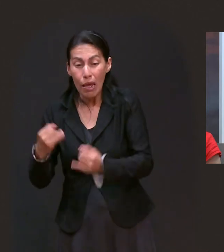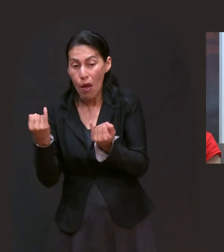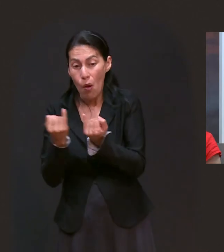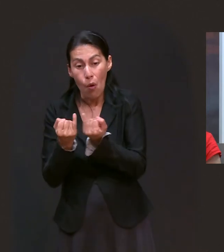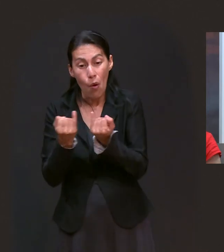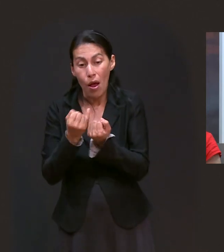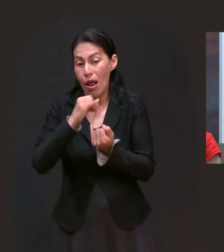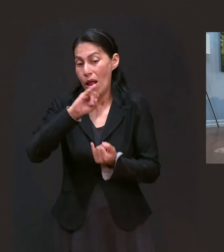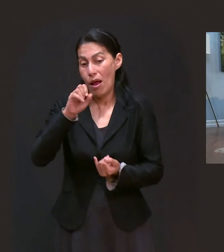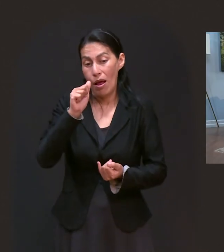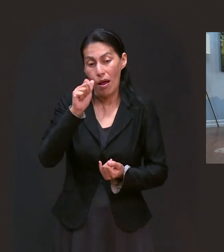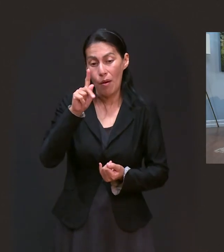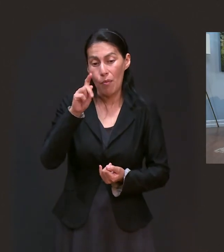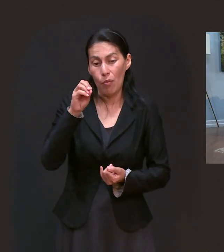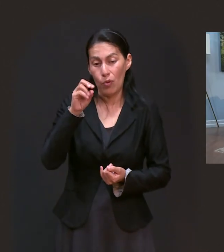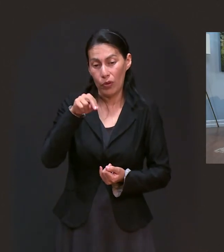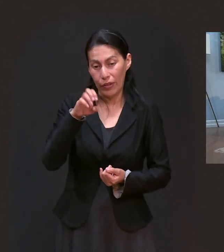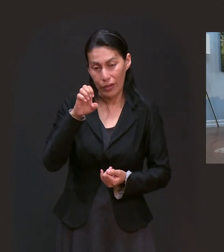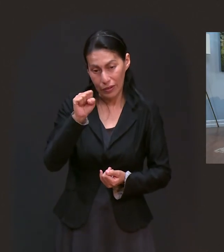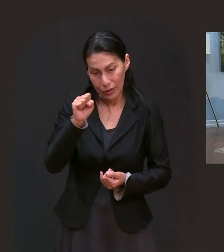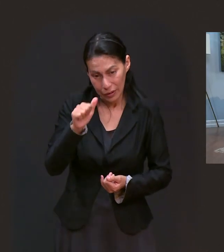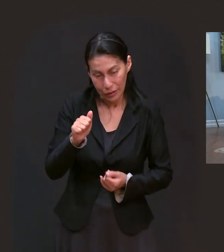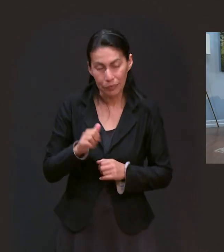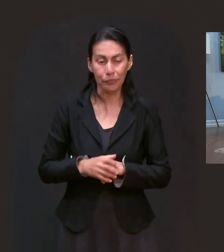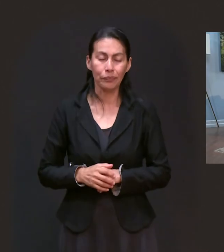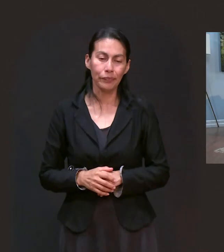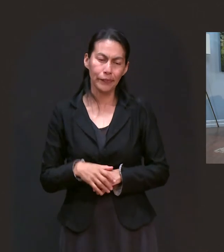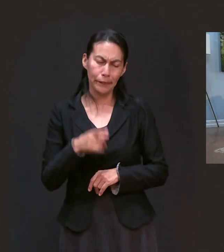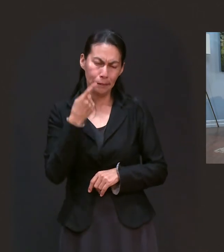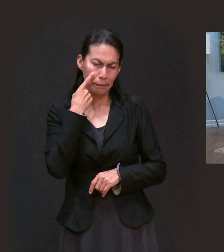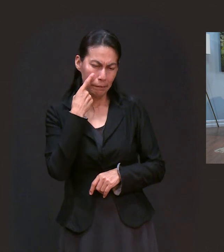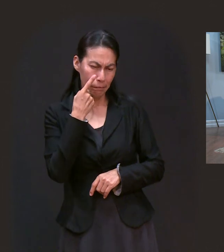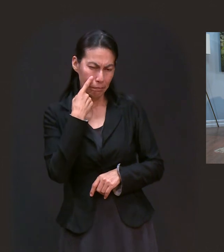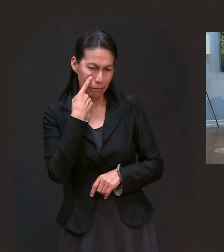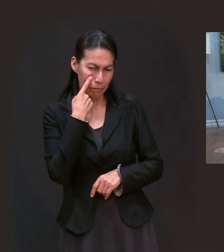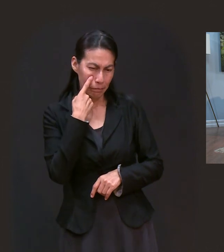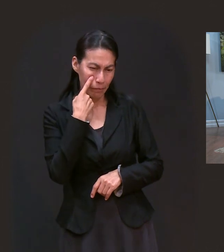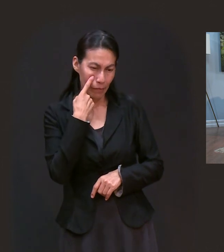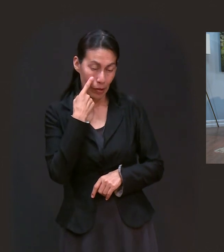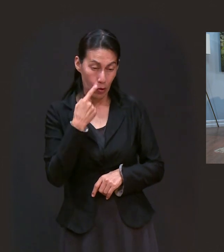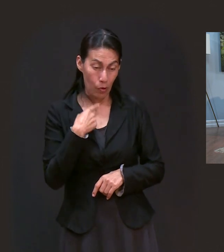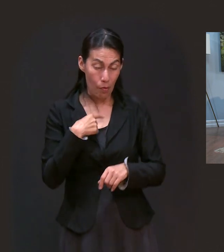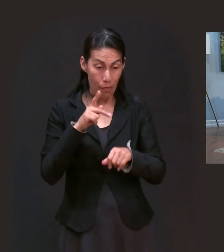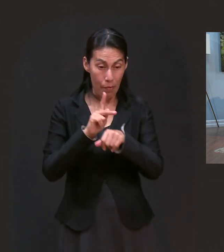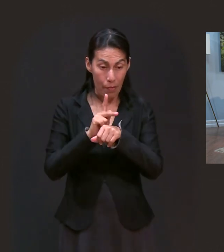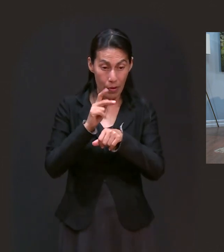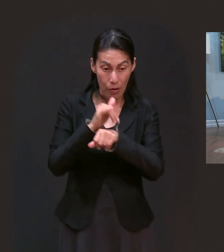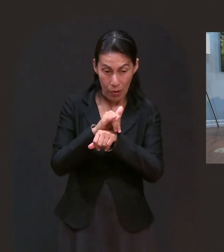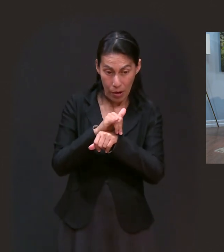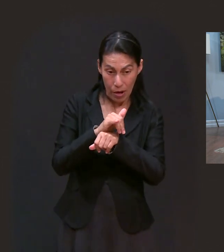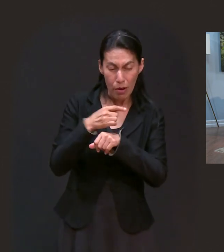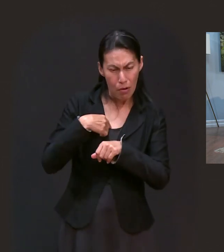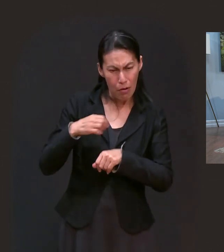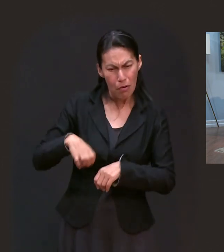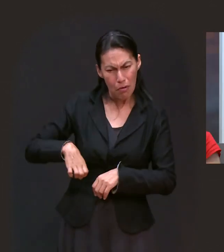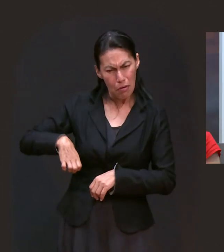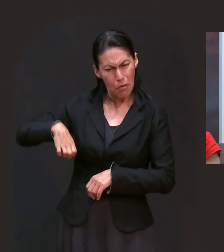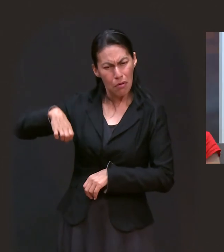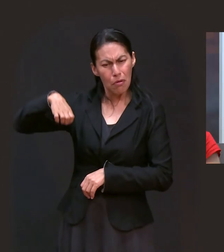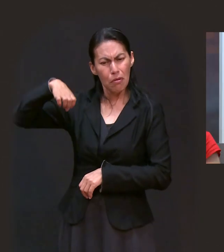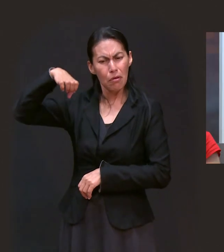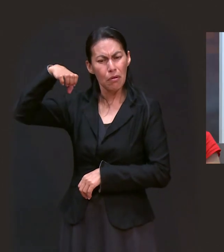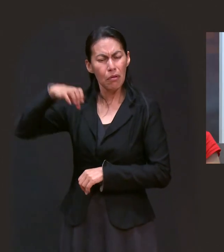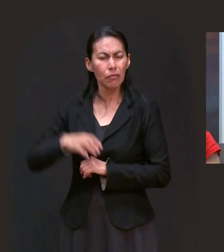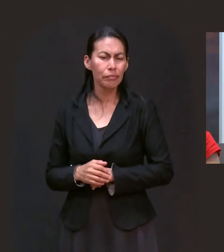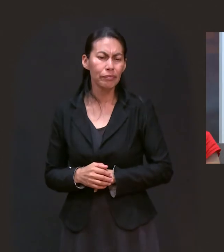eso pero el tiempo corre sí pero fíjese pastor que a mí no me gusta yo crecí en